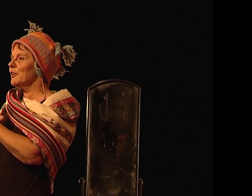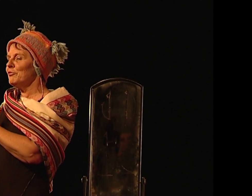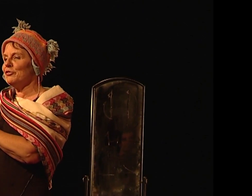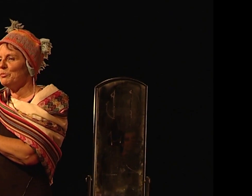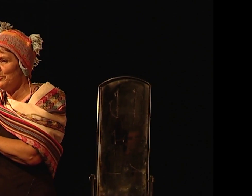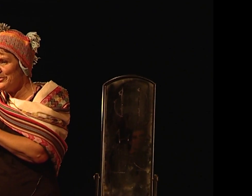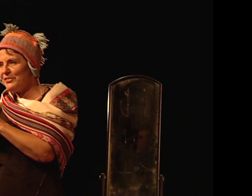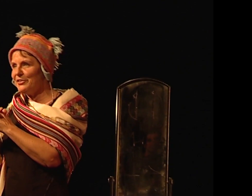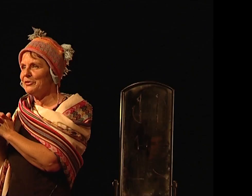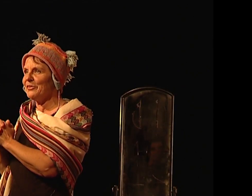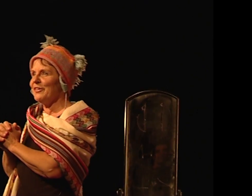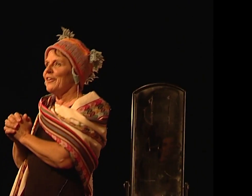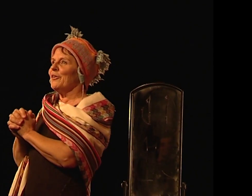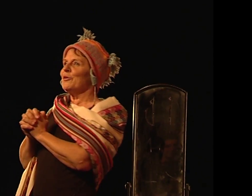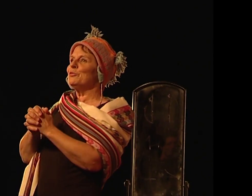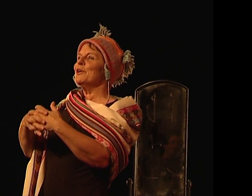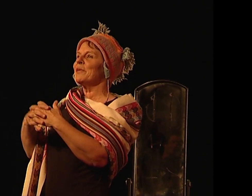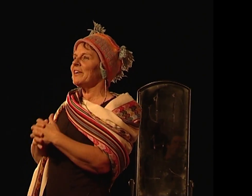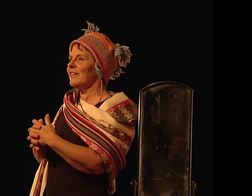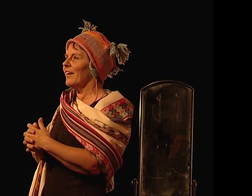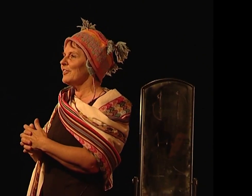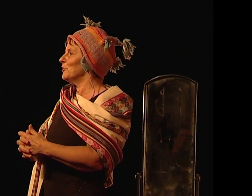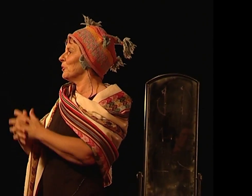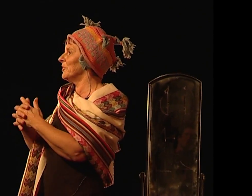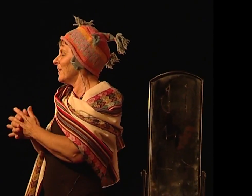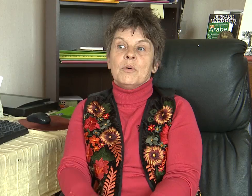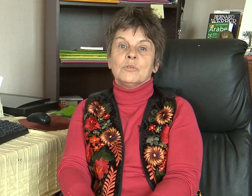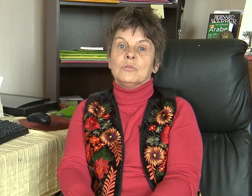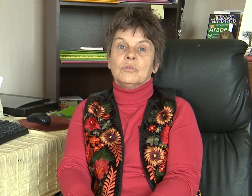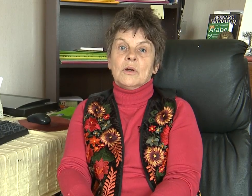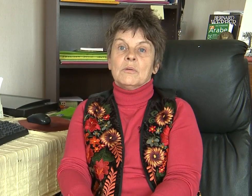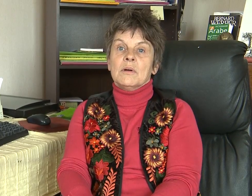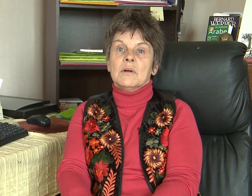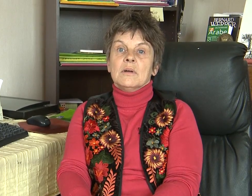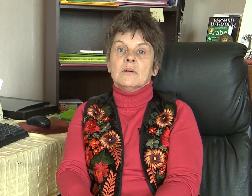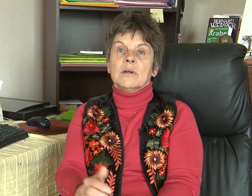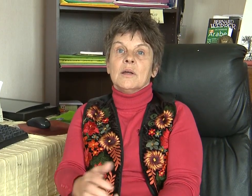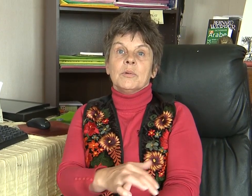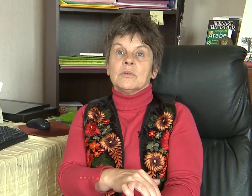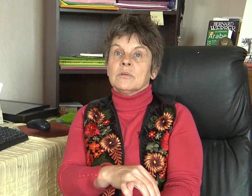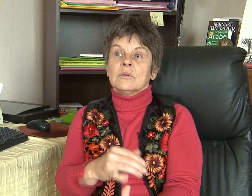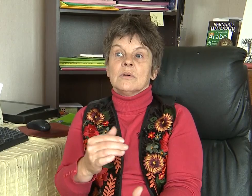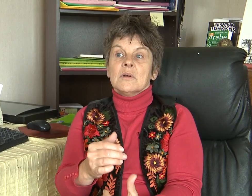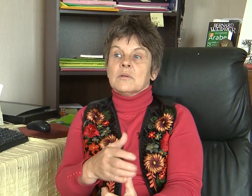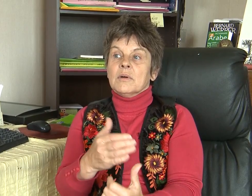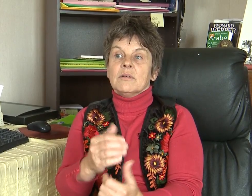réfugiés politiques. Et la conférence gesticulée, elle apporte tout ça, quoi. Elle apporte ouais,